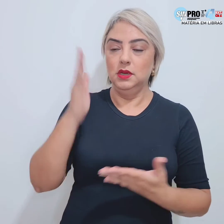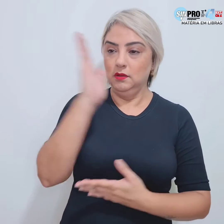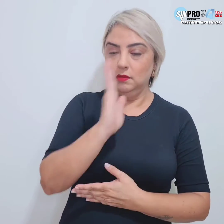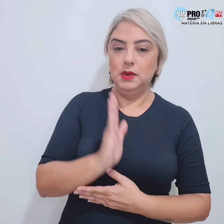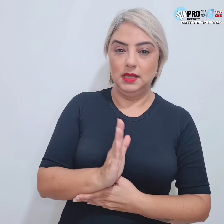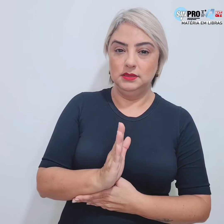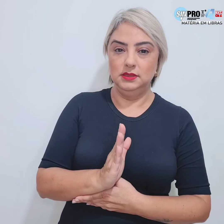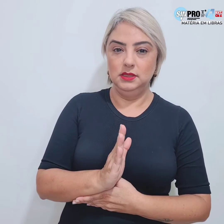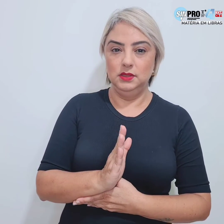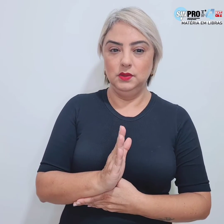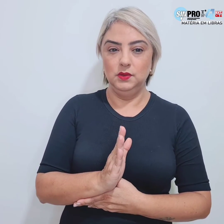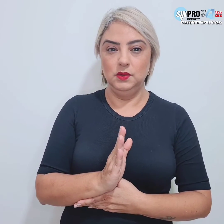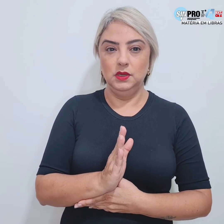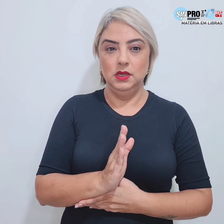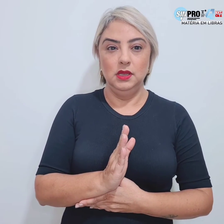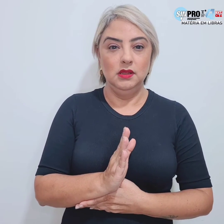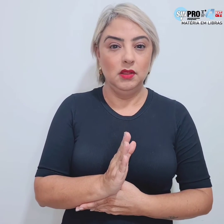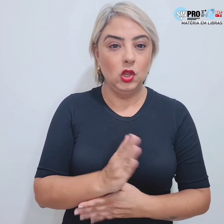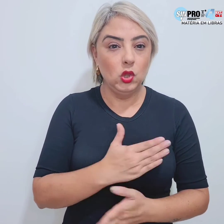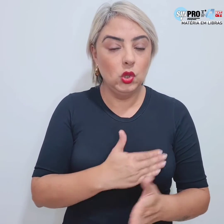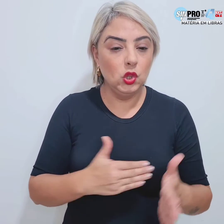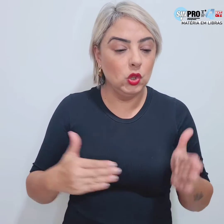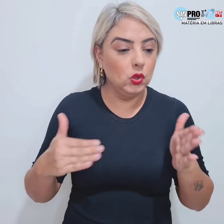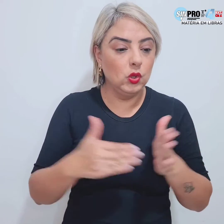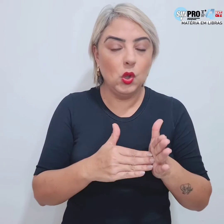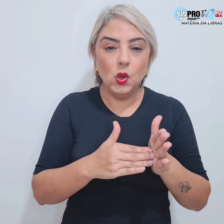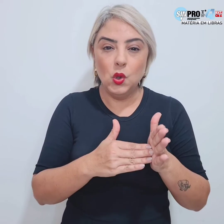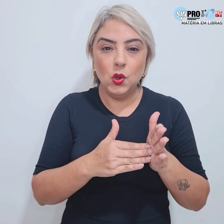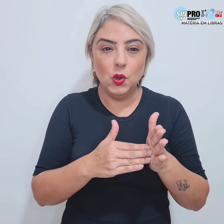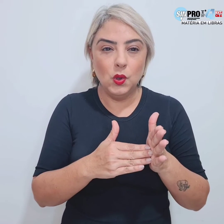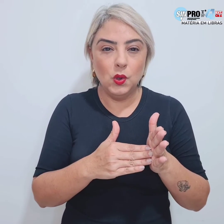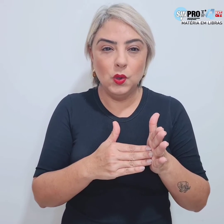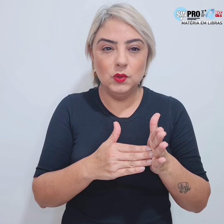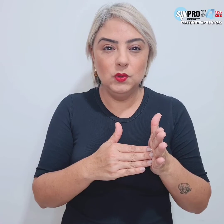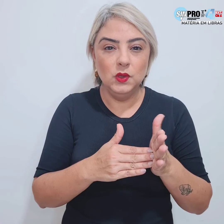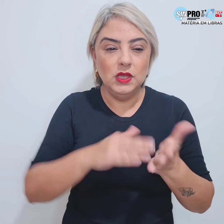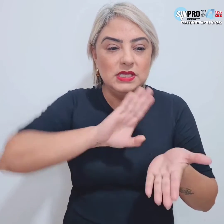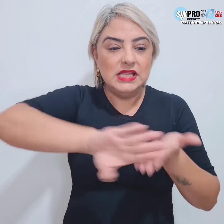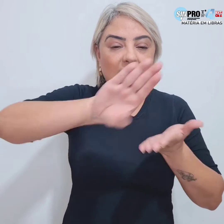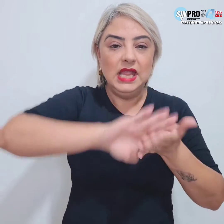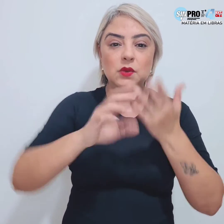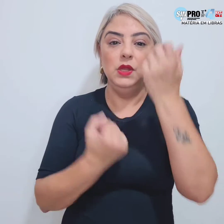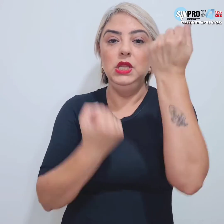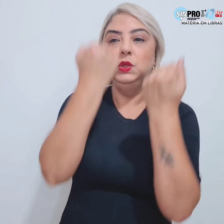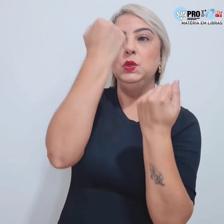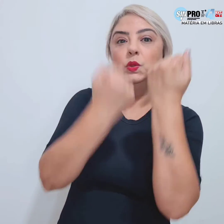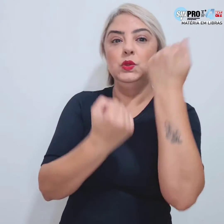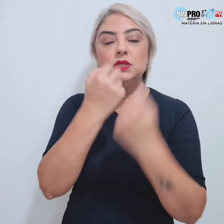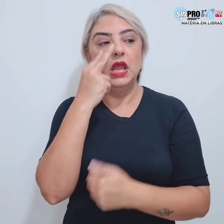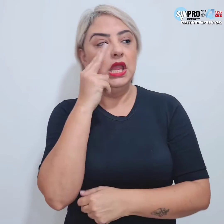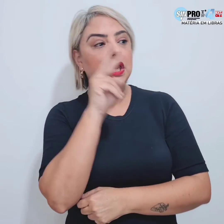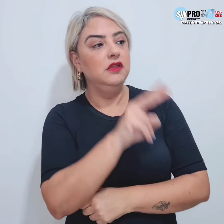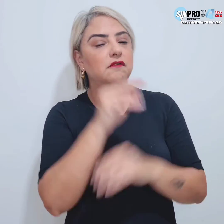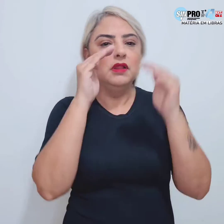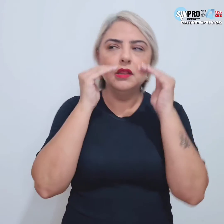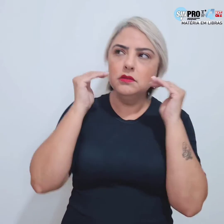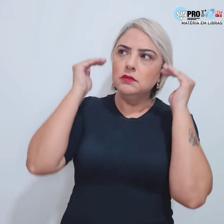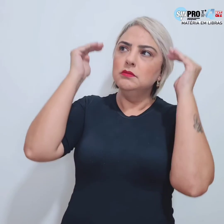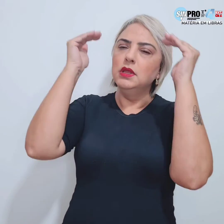está sendo completamente desindustrializado e vendo sua soberania ser